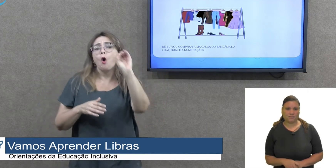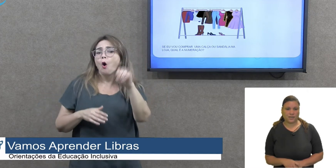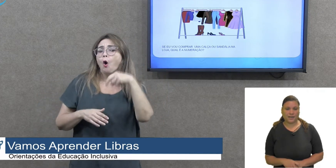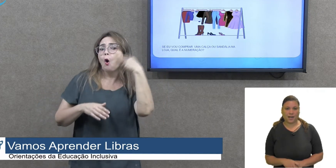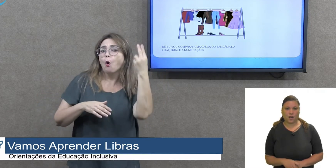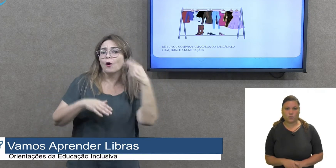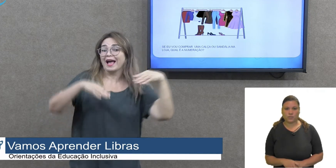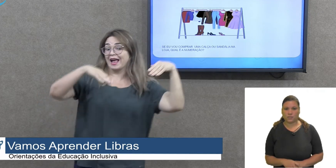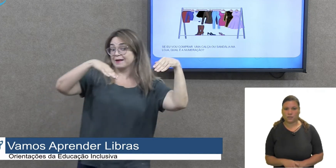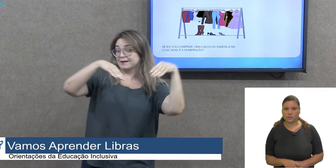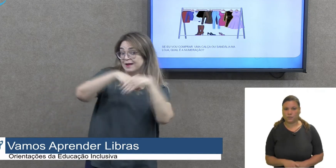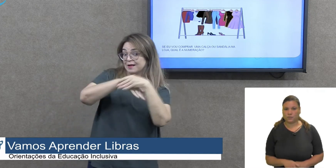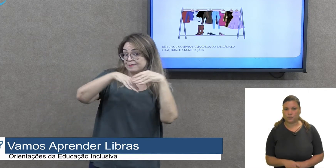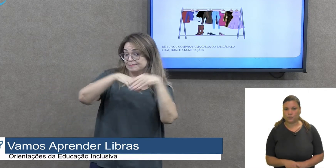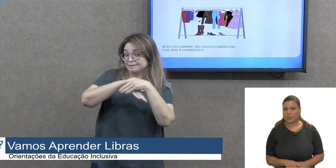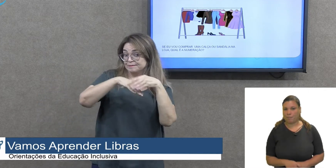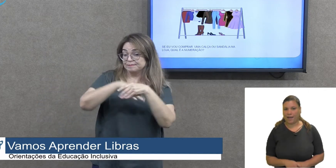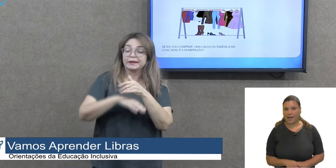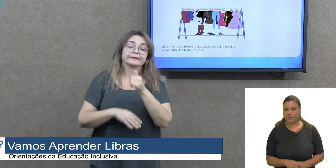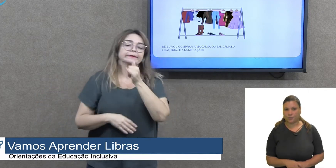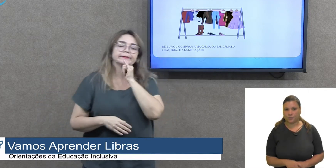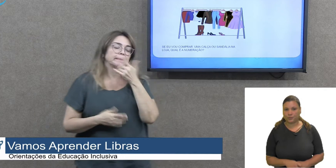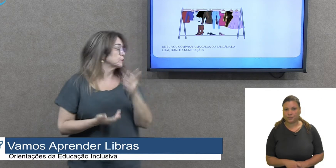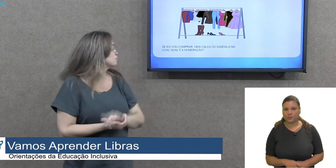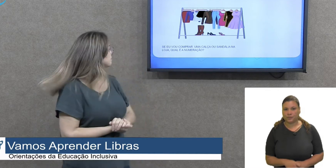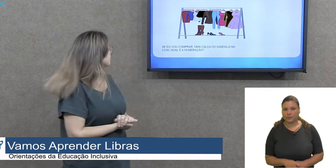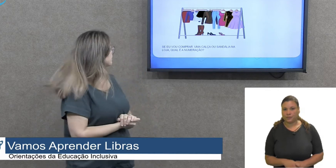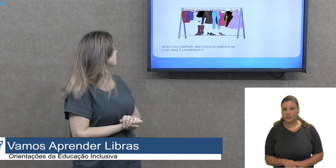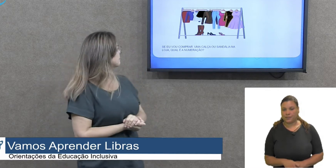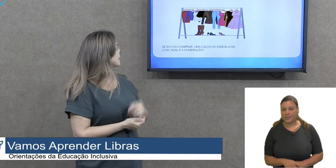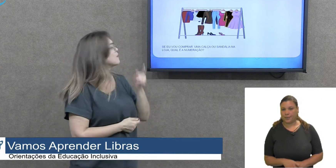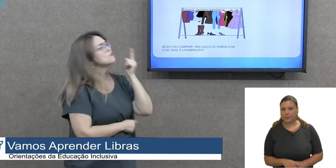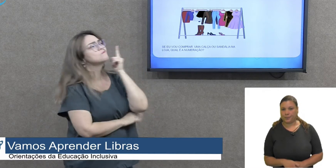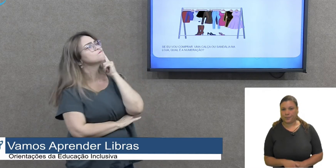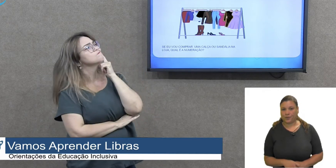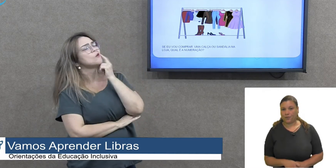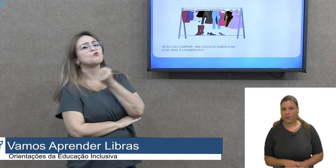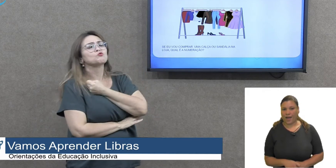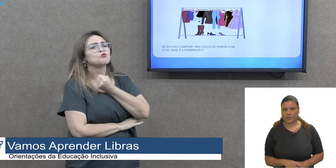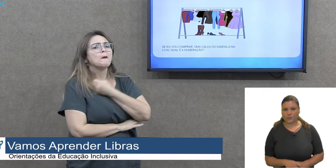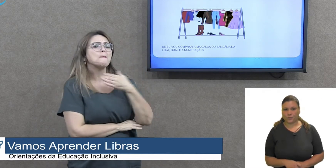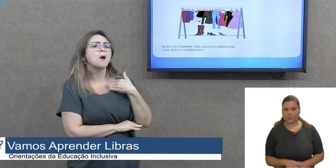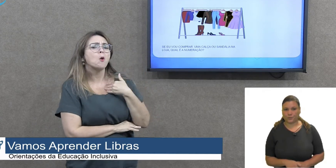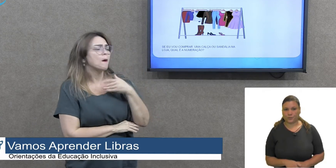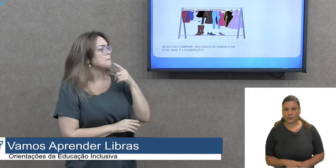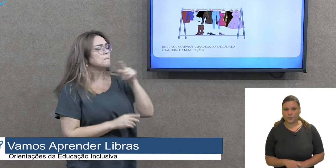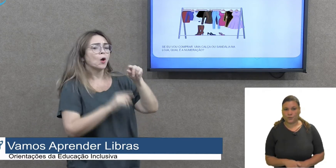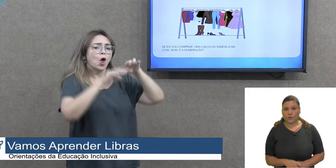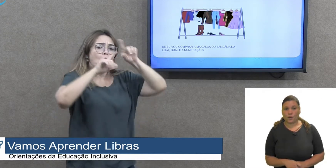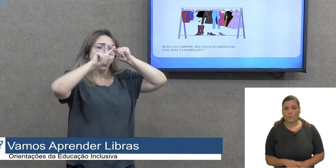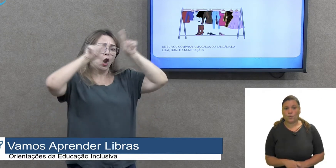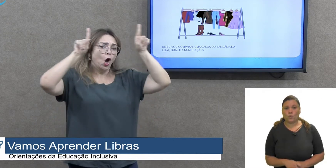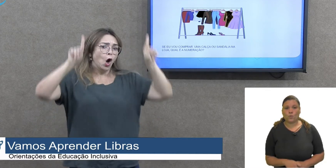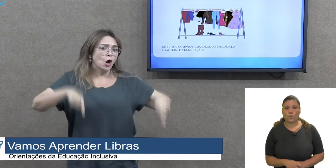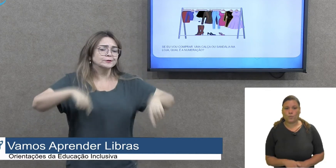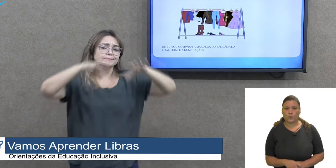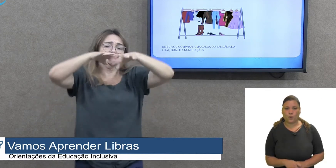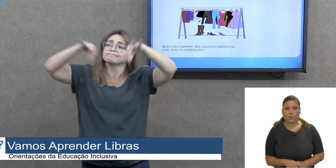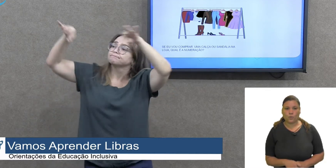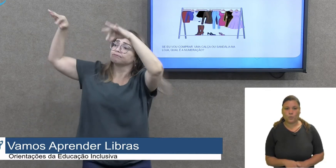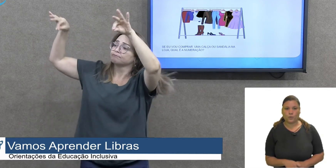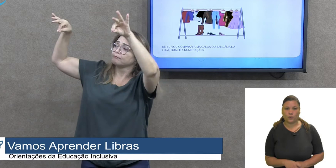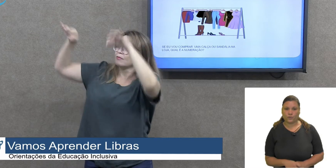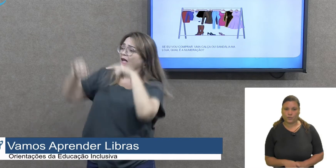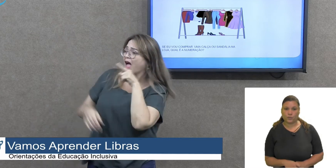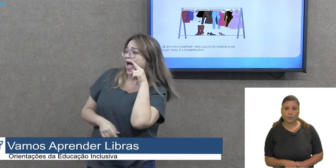comprar calça ou um sapato, um exemplo, como que eu faço? Qual que é meu número?